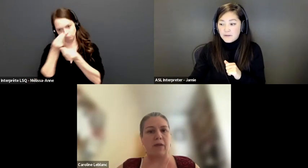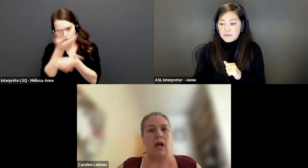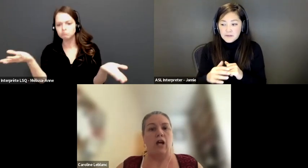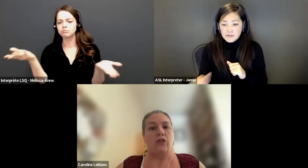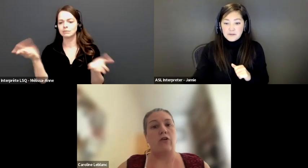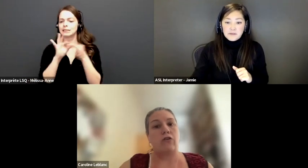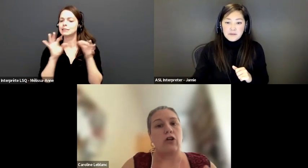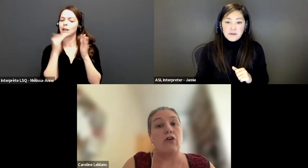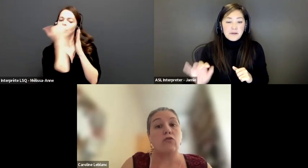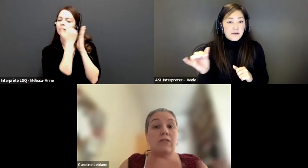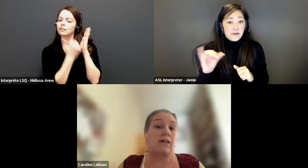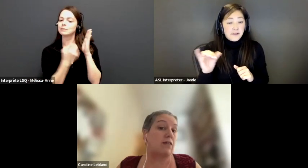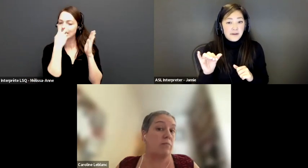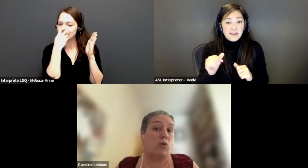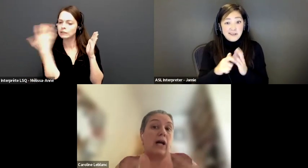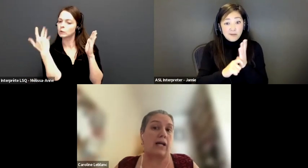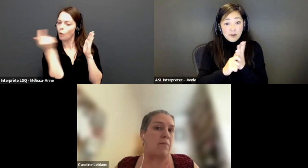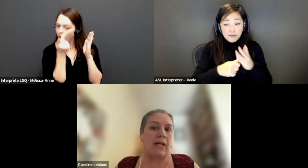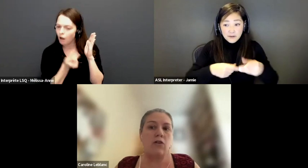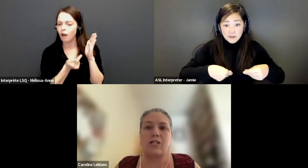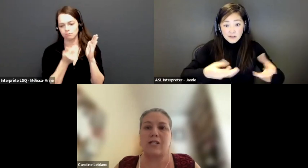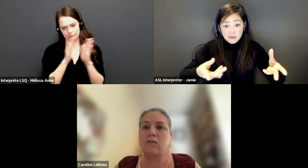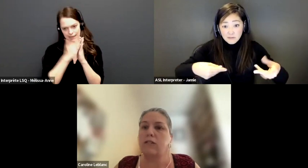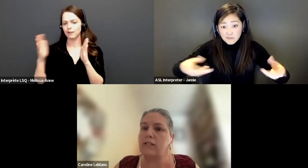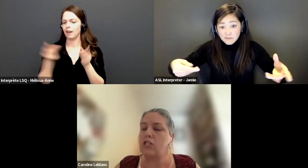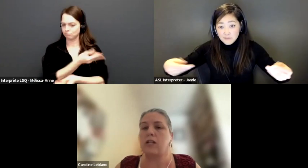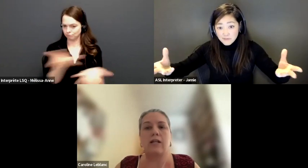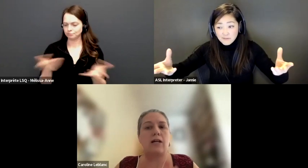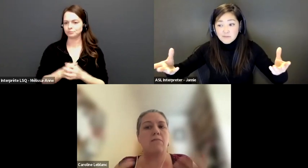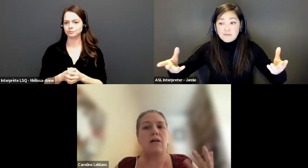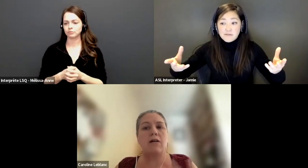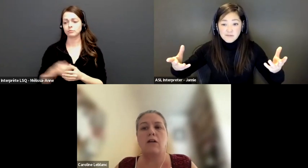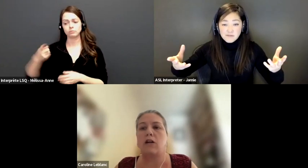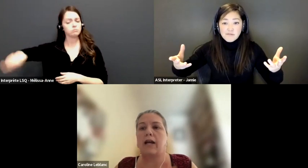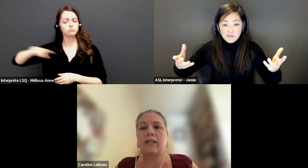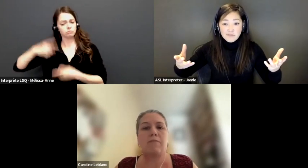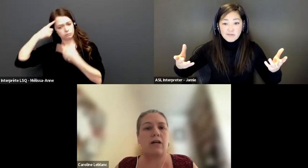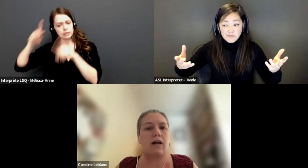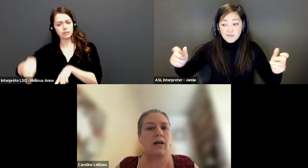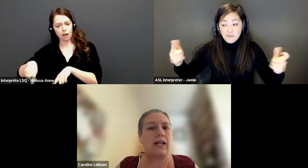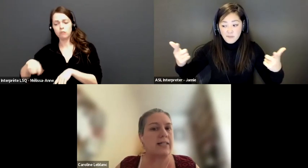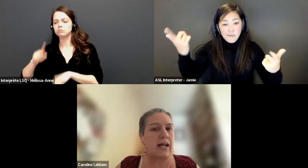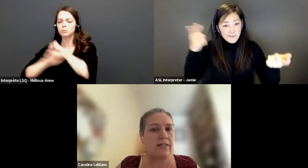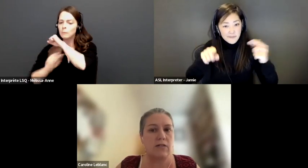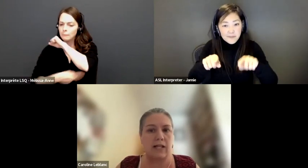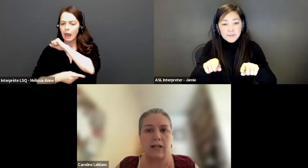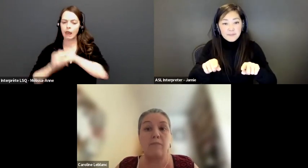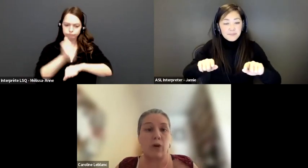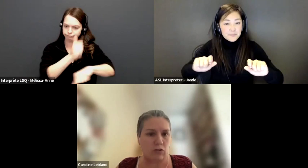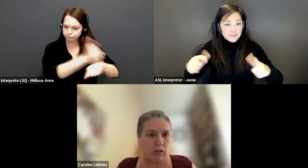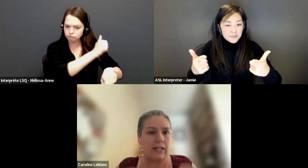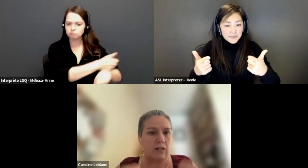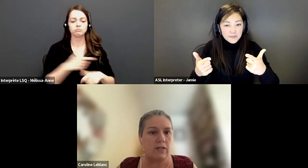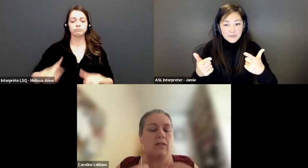intéressant. Donc, tous s'entendent pour réclamer une gestion des déchets dans les campements, l'aide alimentaire, l'installation sanitaire